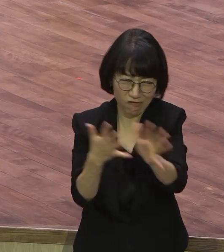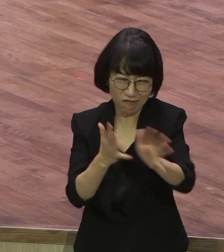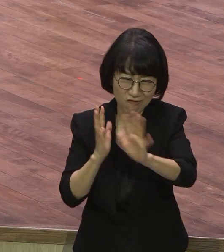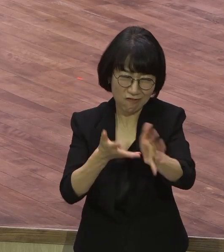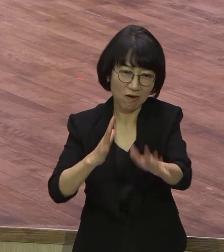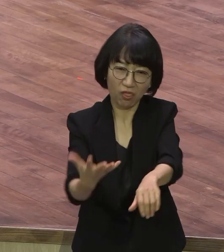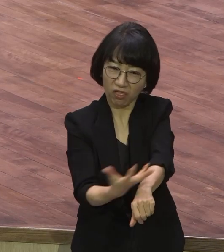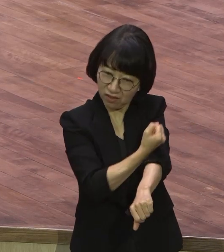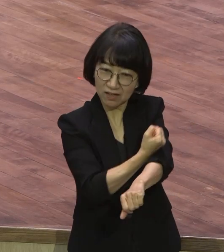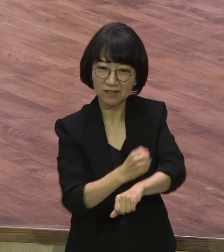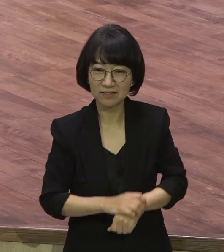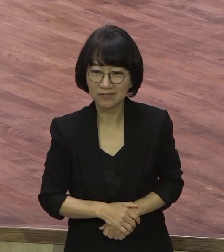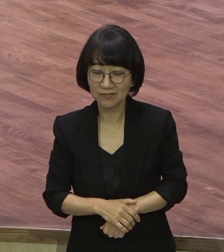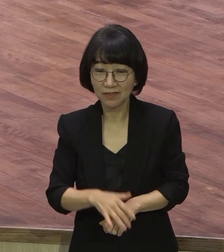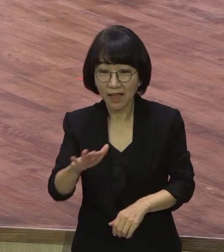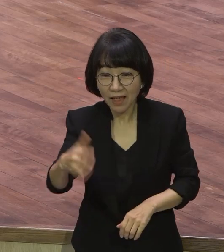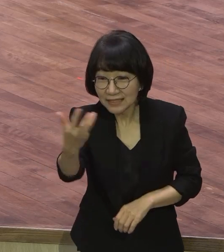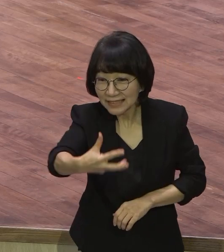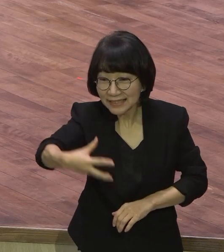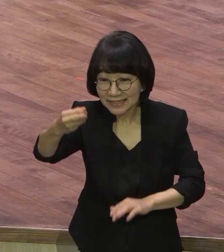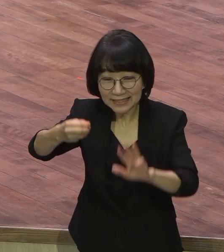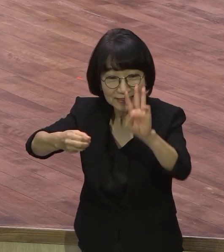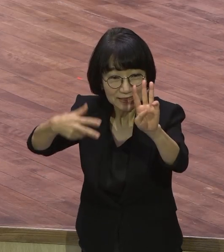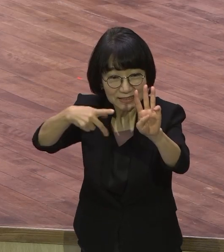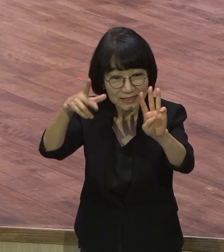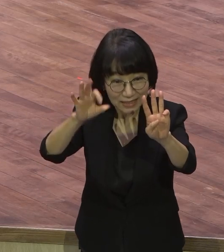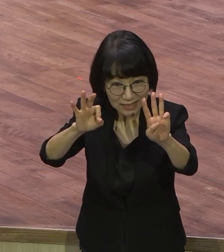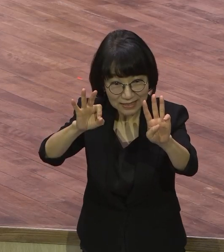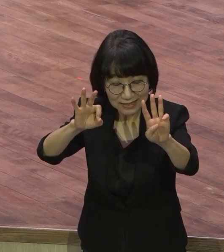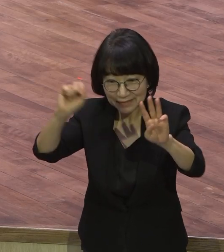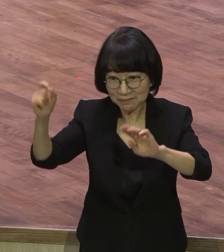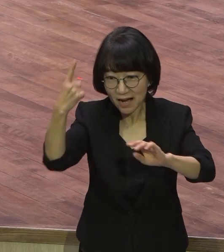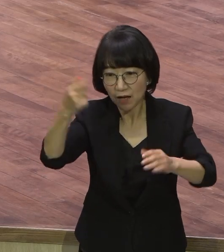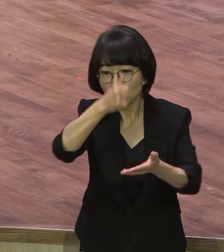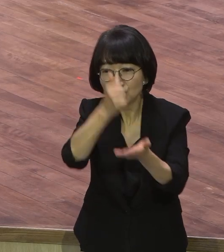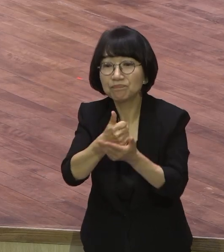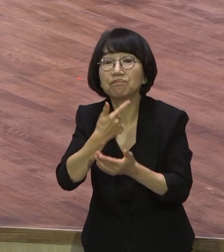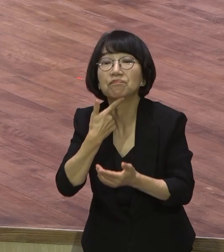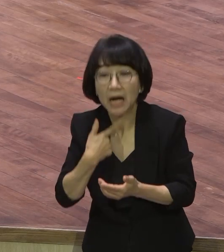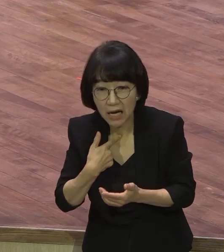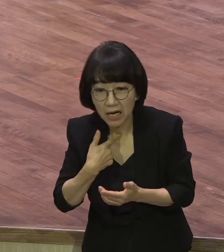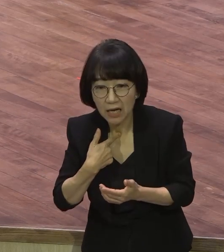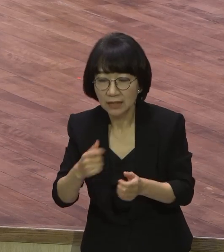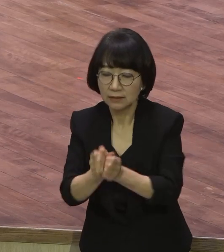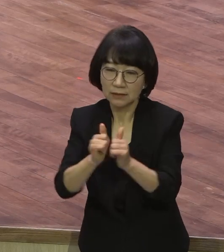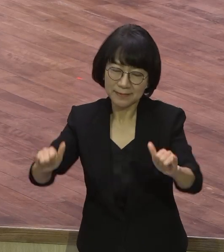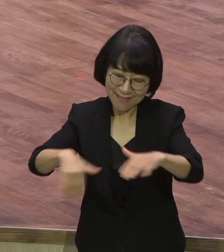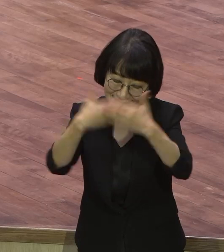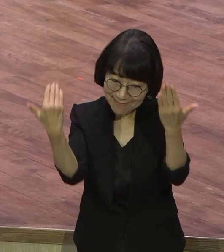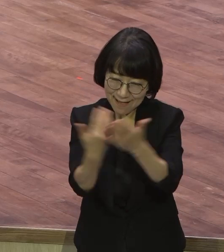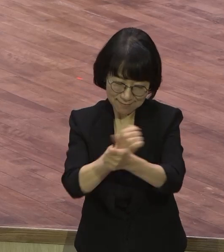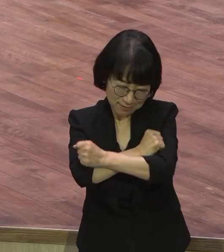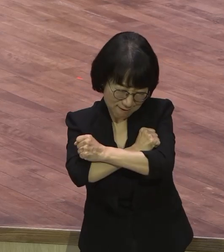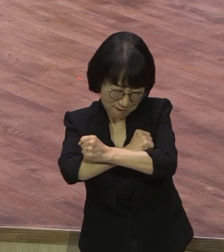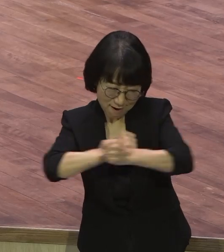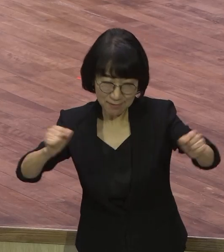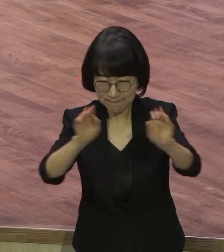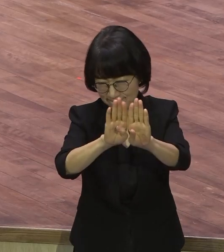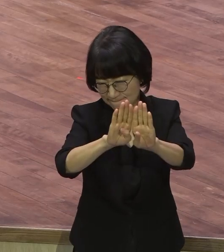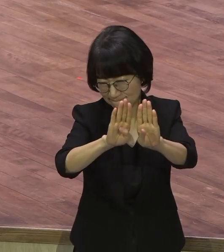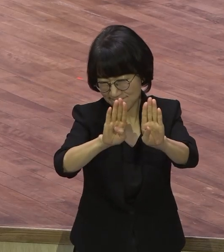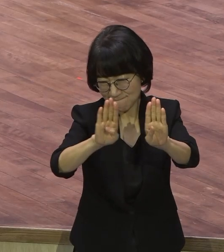삼장의 사건으로 인해 가지고 타락한 인간은 전부 다 넓은 문으로 가서 넓은 길을 가고